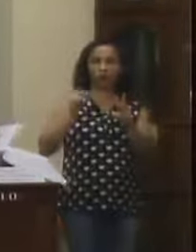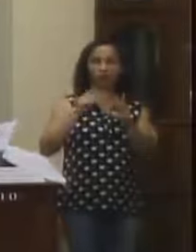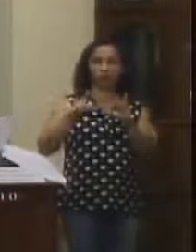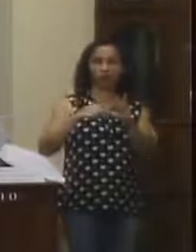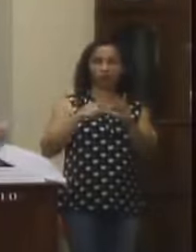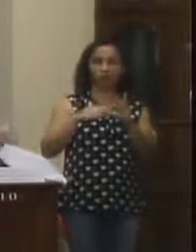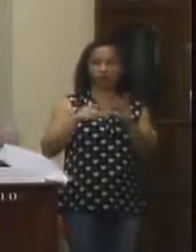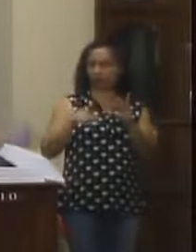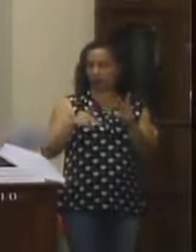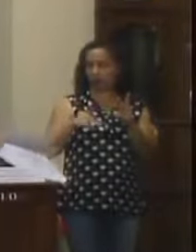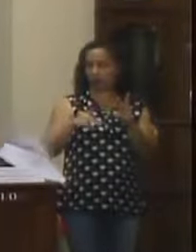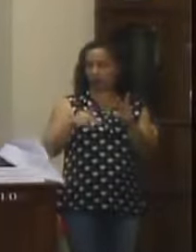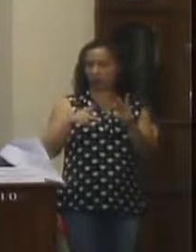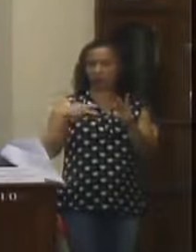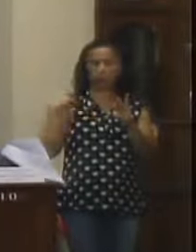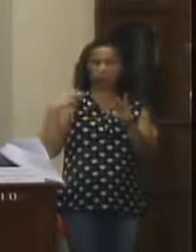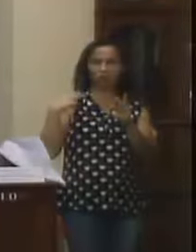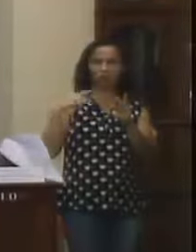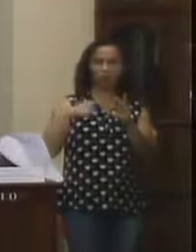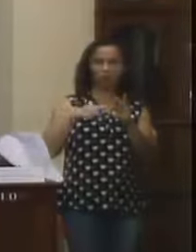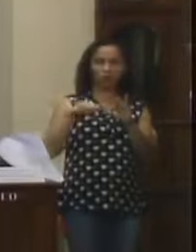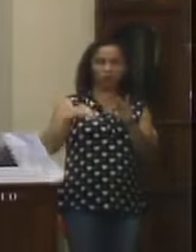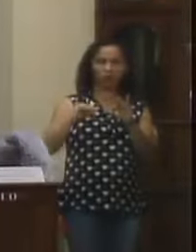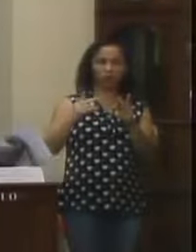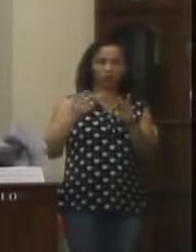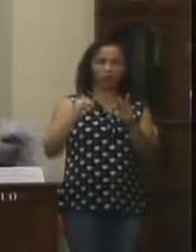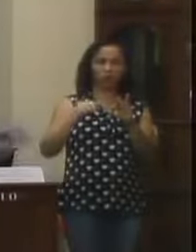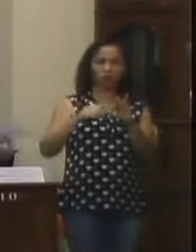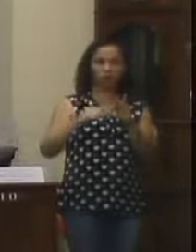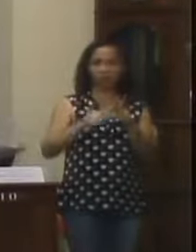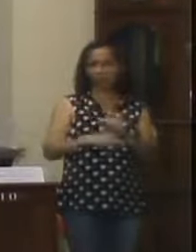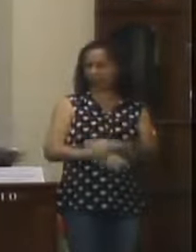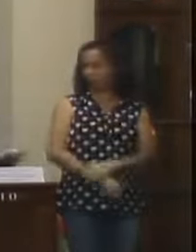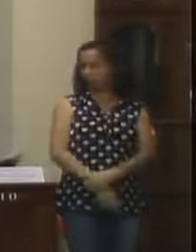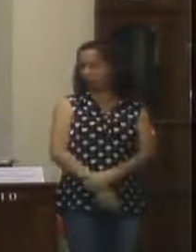Nogueira, acompanhando o voto professor Rafael e vereadora Michele Cabral.